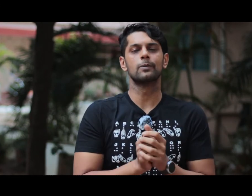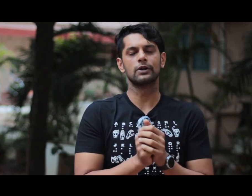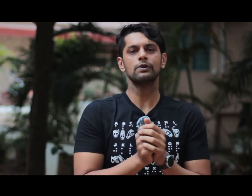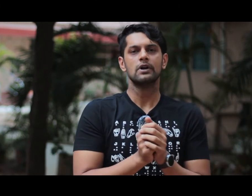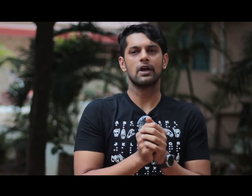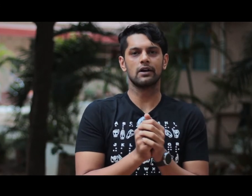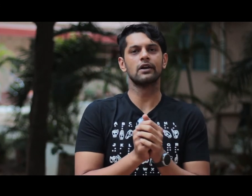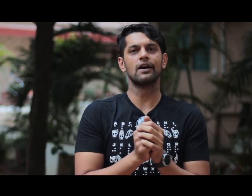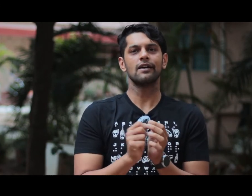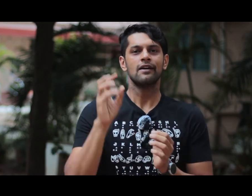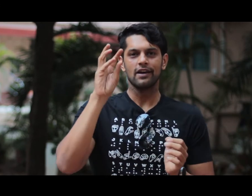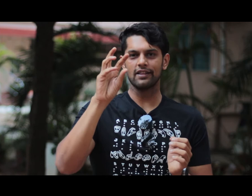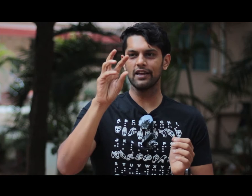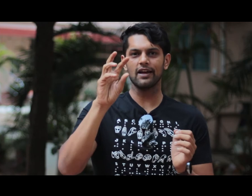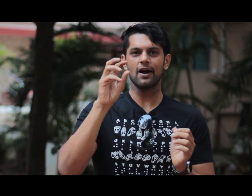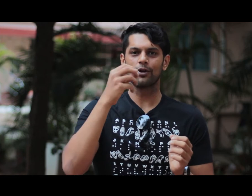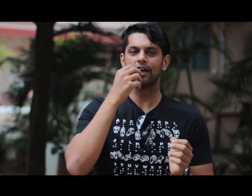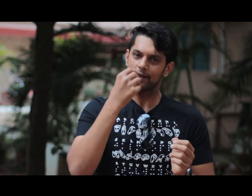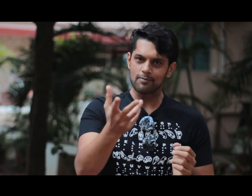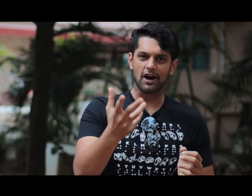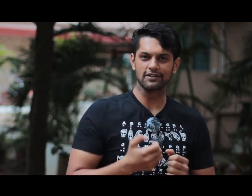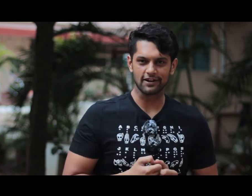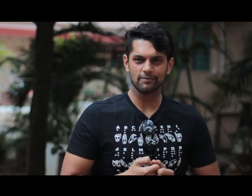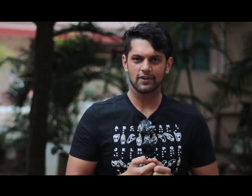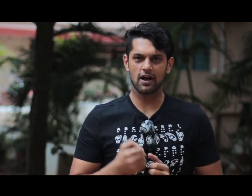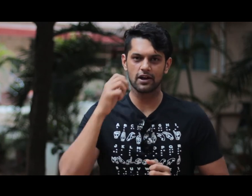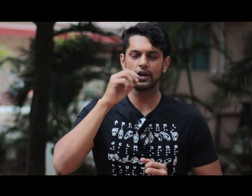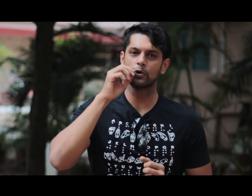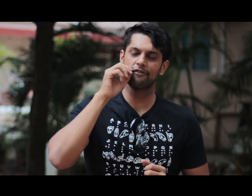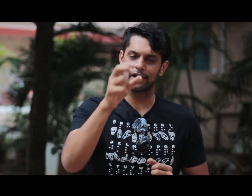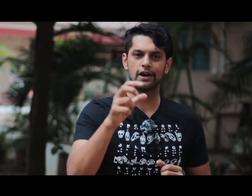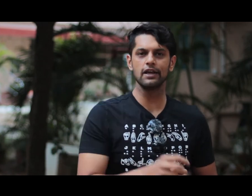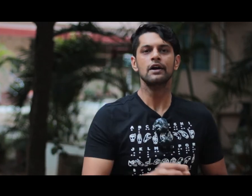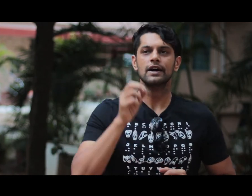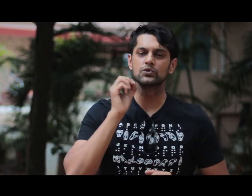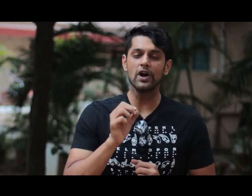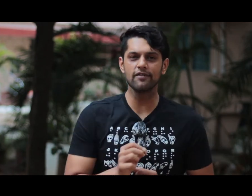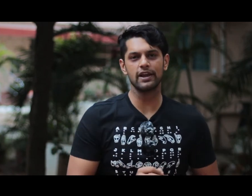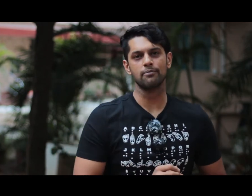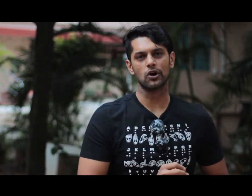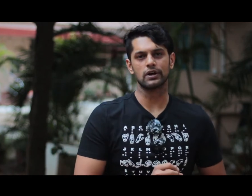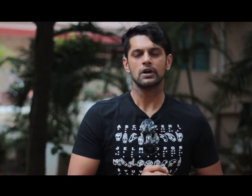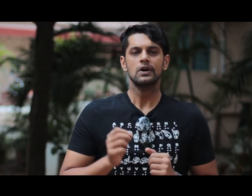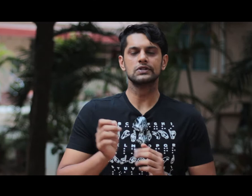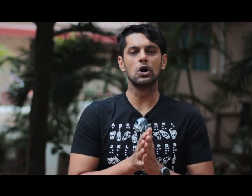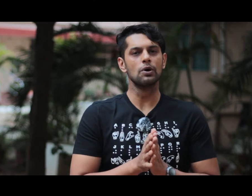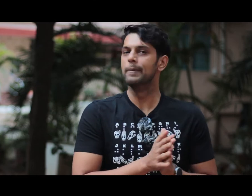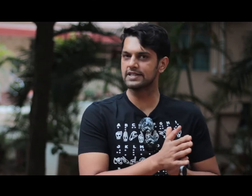ಹಿಡ್ಕೊಂಡಿರಬಾರ್ದು. ಯಾಕೆಂದರೆ ಇದೇನೆ ಅವ್ರಿಗೆ ಮಾತಿನ ಥರ. ಹಾಗಾಗಿ ಟು ಹ್ಯಾವ್ ಕ್ಲಾರಿಟಿ, ಇಟ್ಸ್ ವೆರಿ ವೆರಿ ಇಂಪಾರ್ಟೆಂಟ್. ಸೊ ಬೇಸಿಕ್